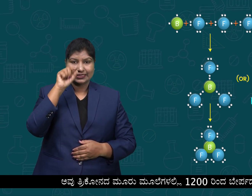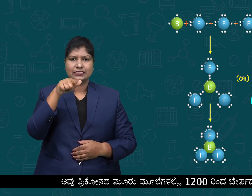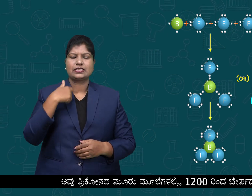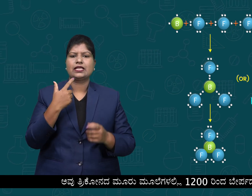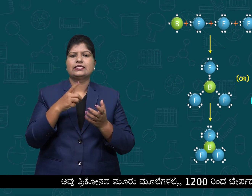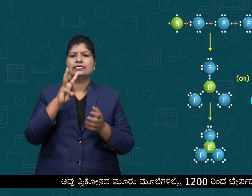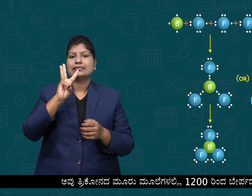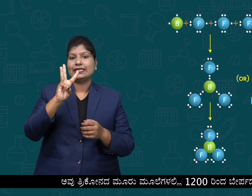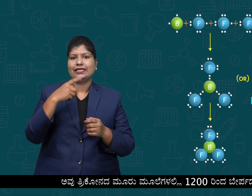ಬೇರ್ಪಡುತ್ತವೆ.